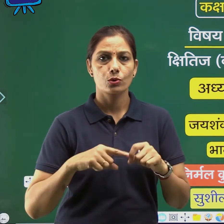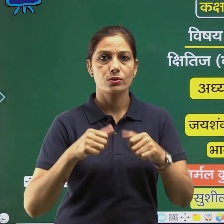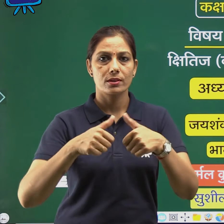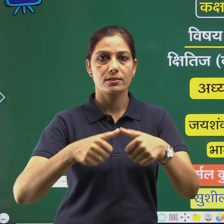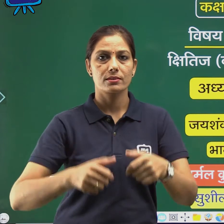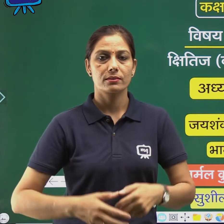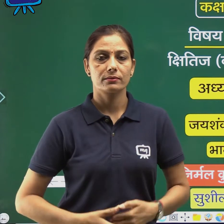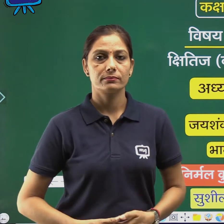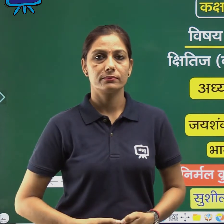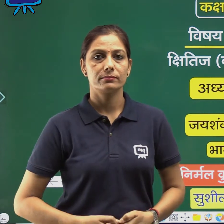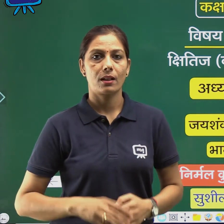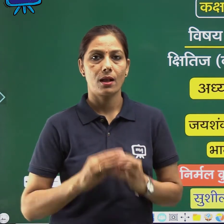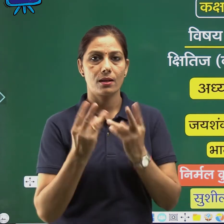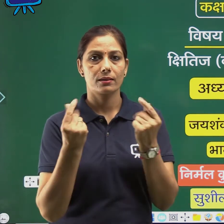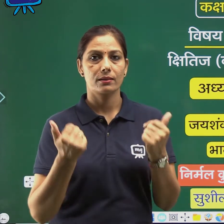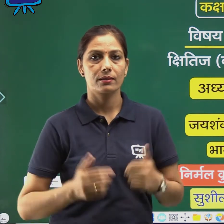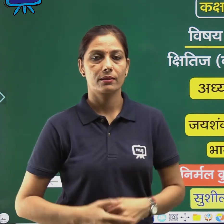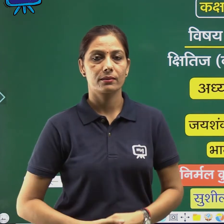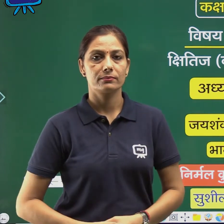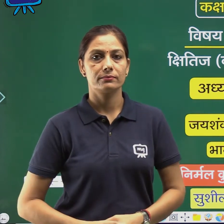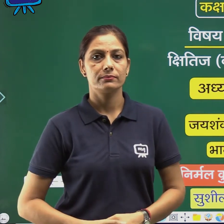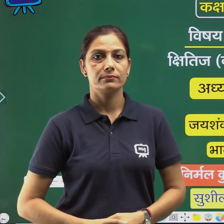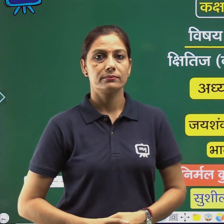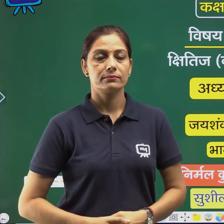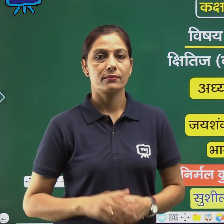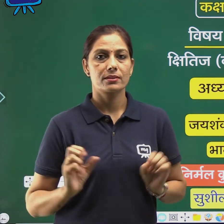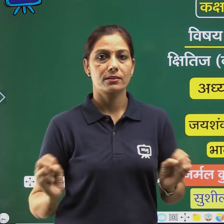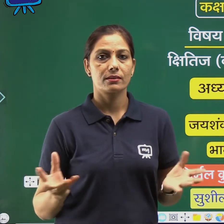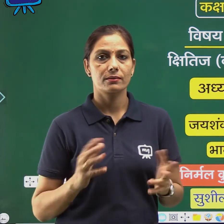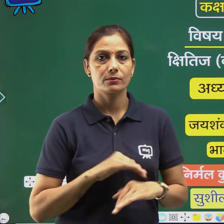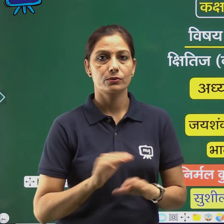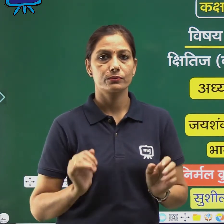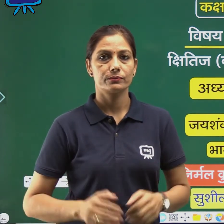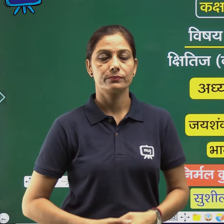प्रश्नोत्तर हल करेंगे। शुरू करें।